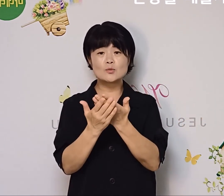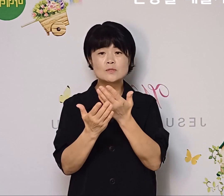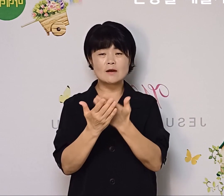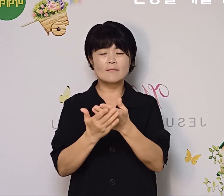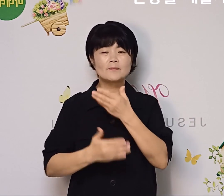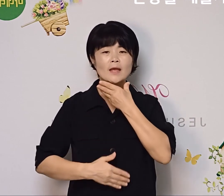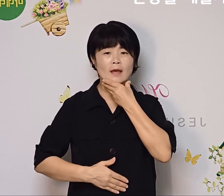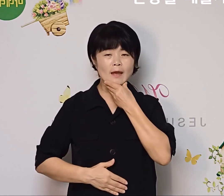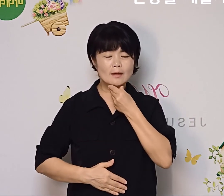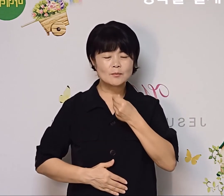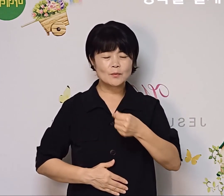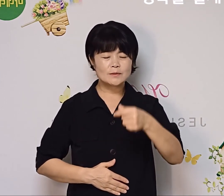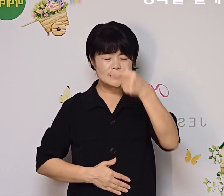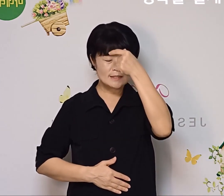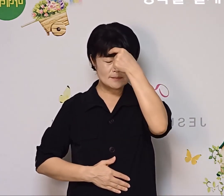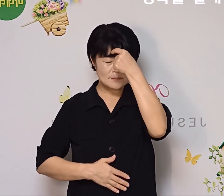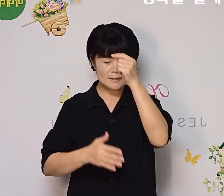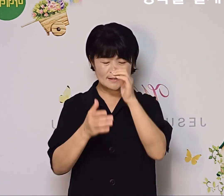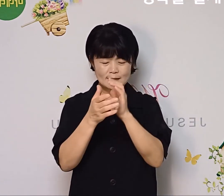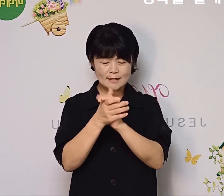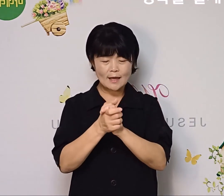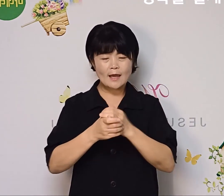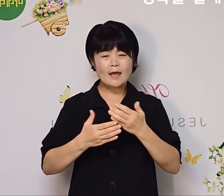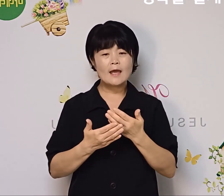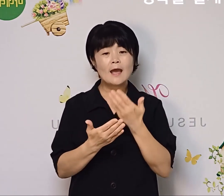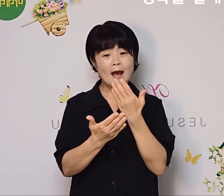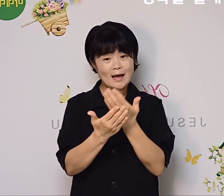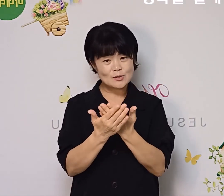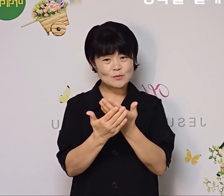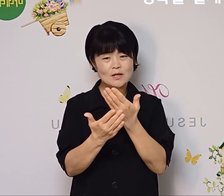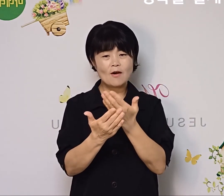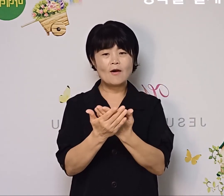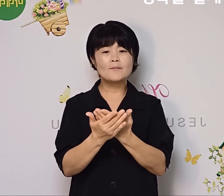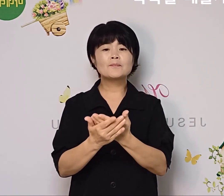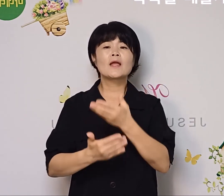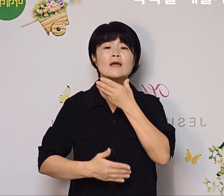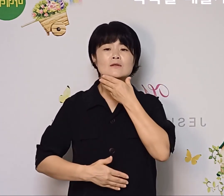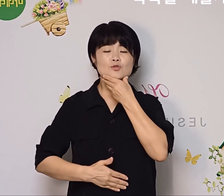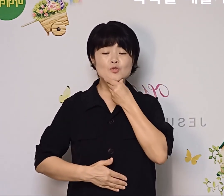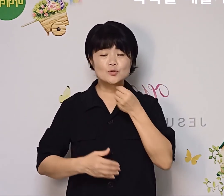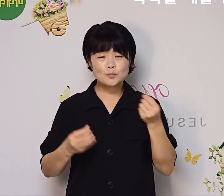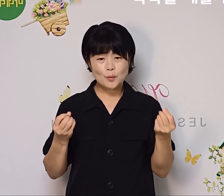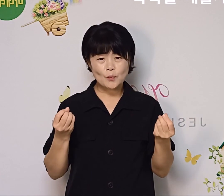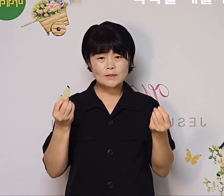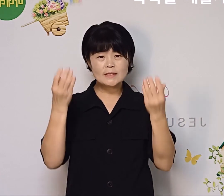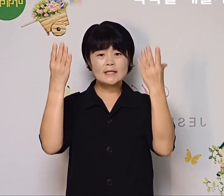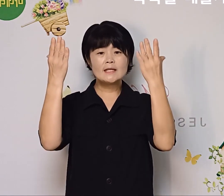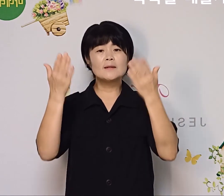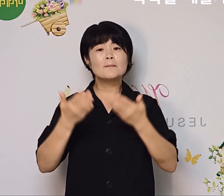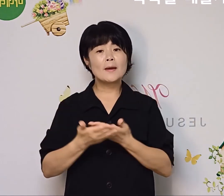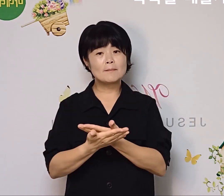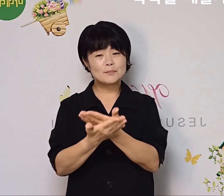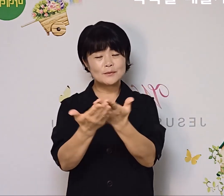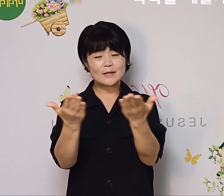하소서. 행복을 빌게 하소서. 축복을